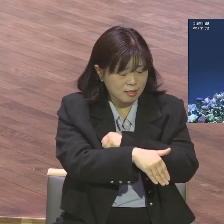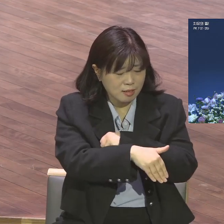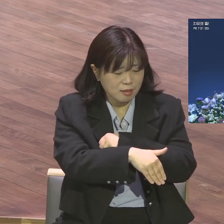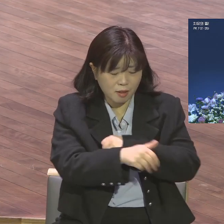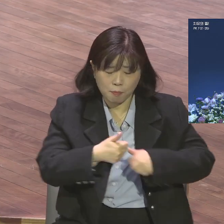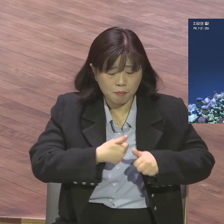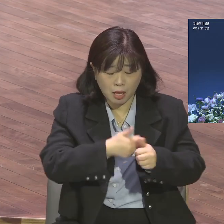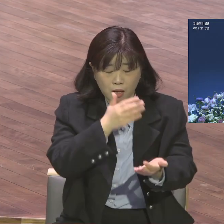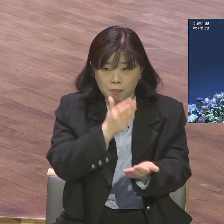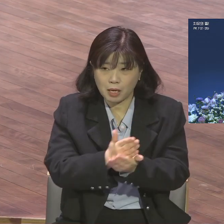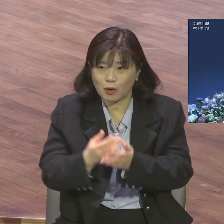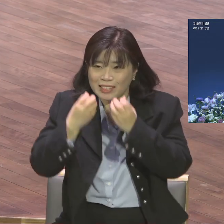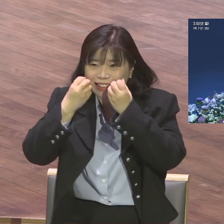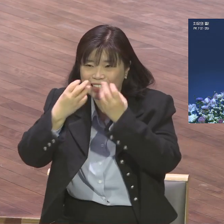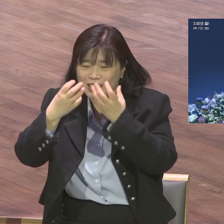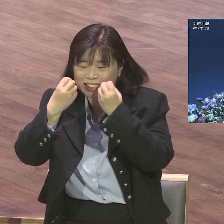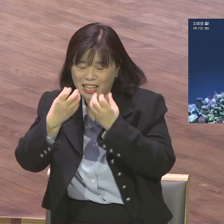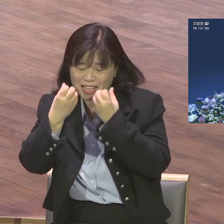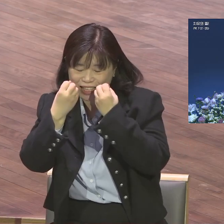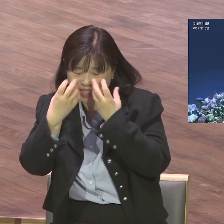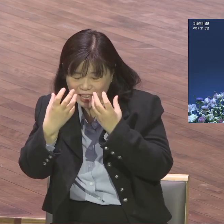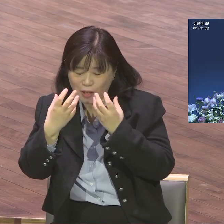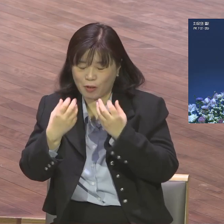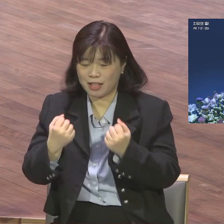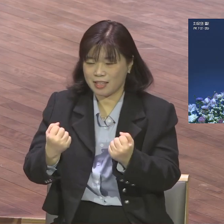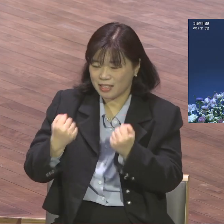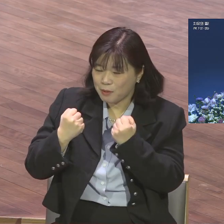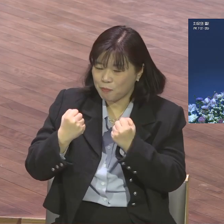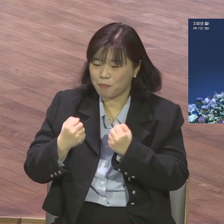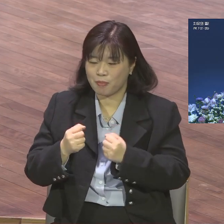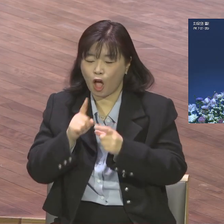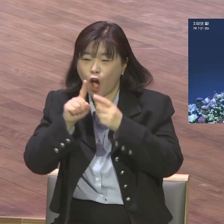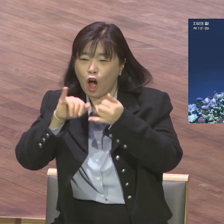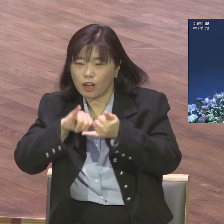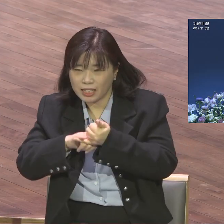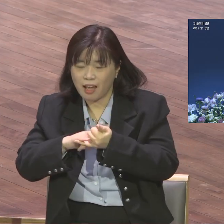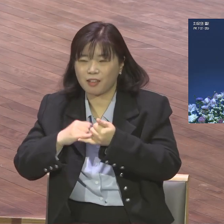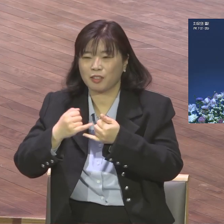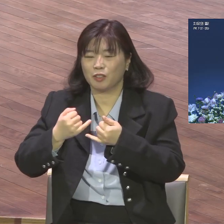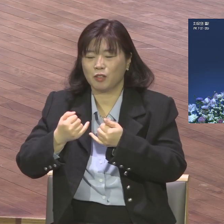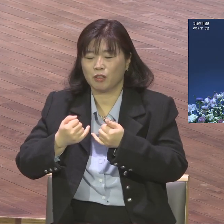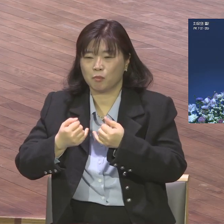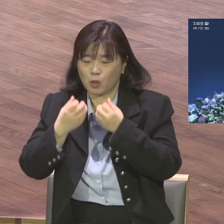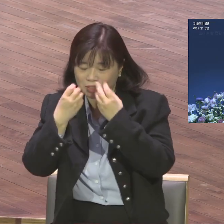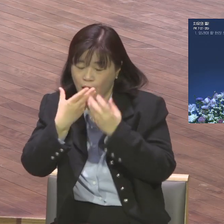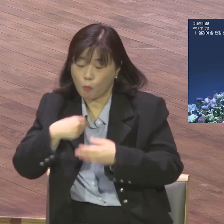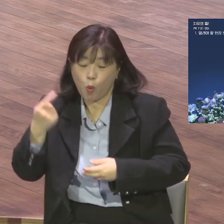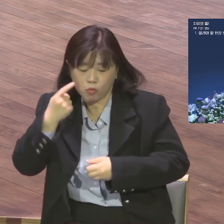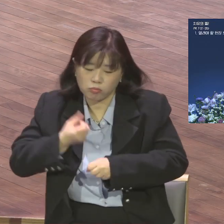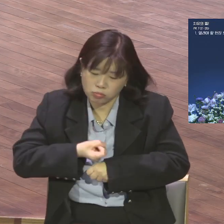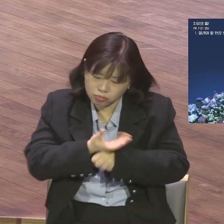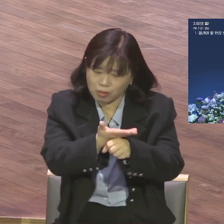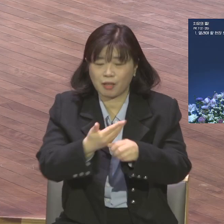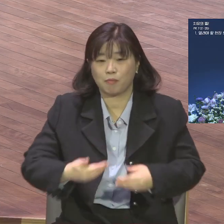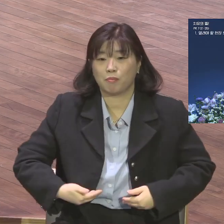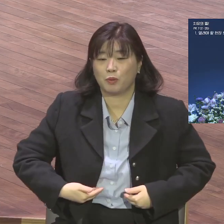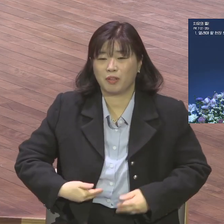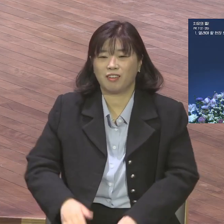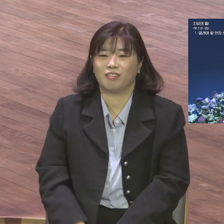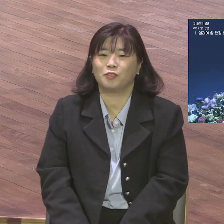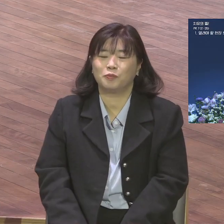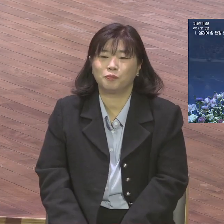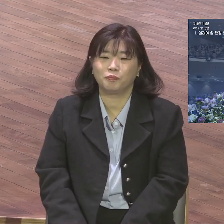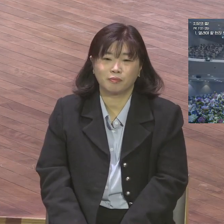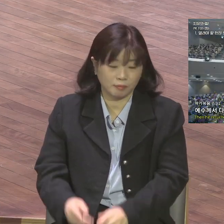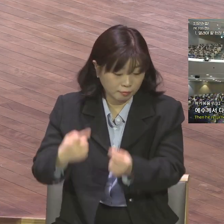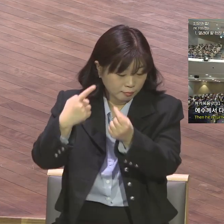이런 현장의 장막터를 넓혀가는 증거 있기를 주님으로 축복합니다. 그럼 첫째로 열려야 할 현장 보는